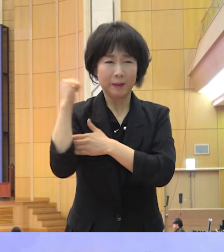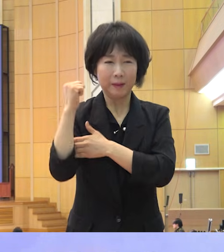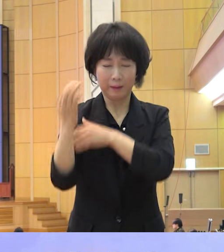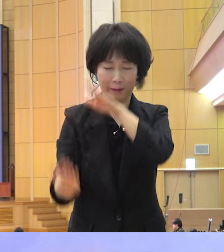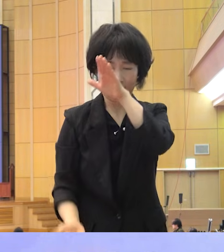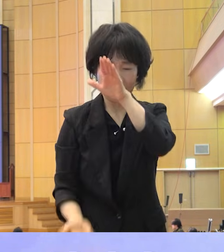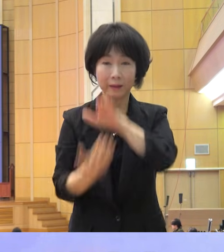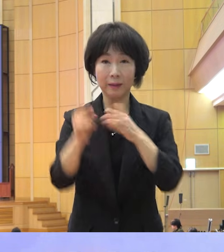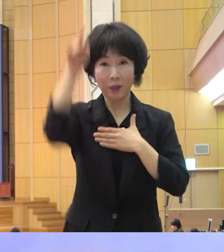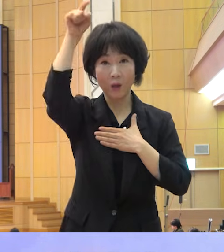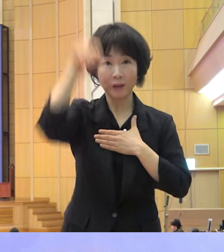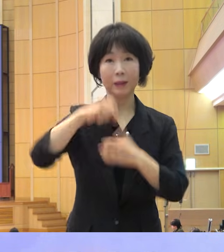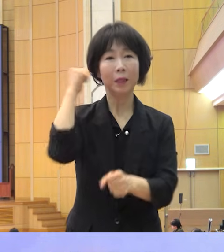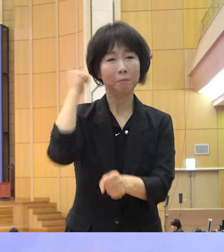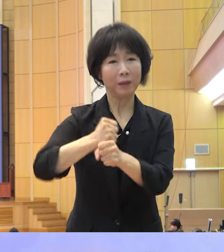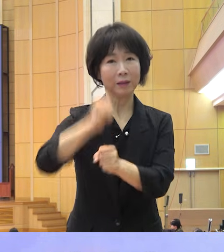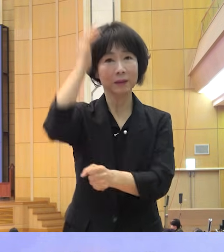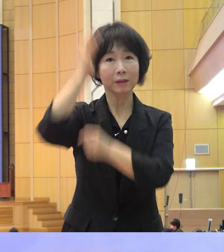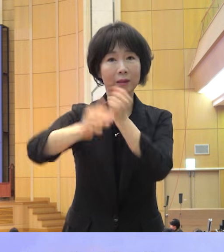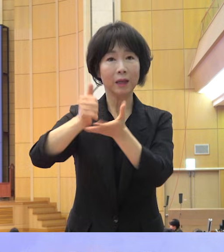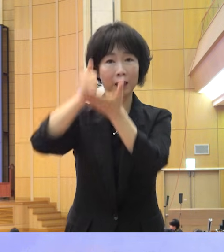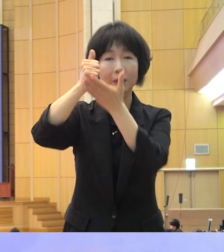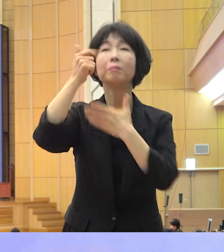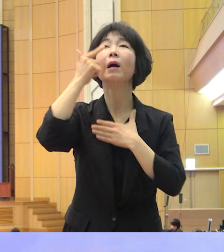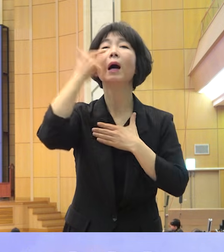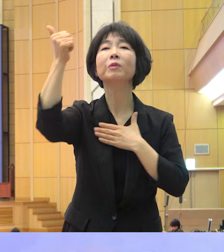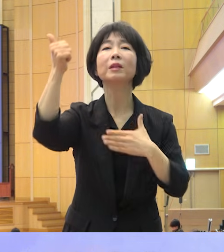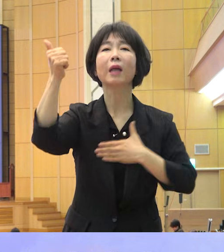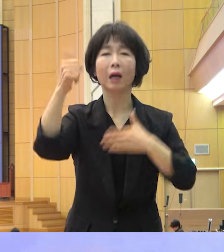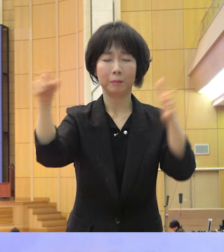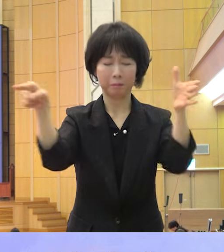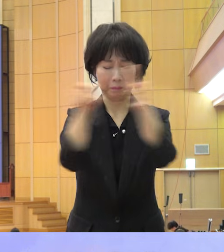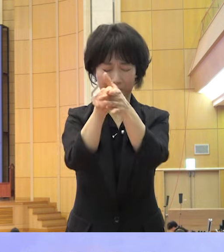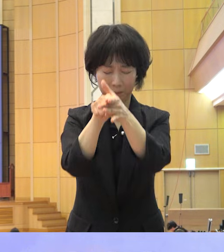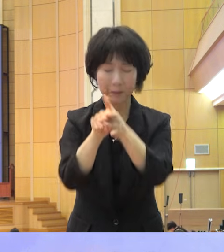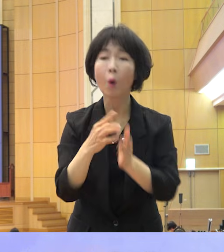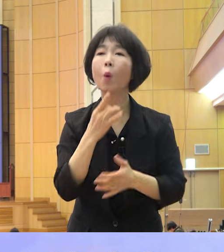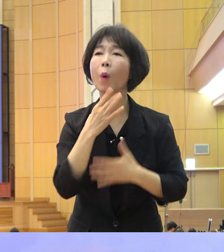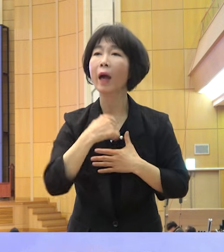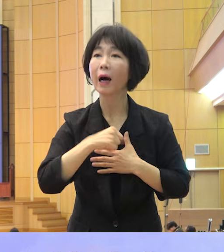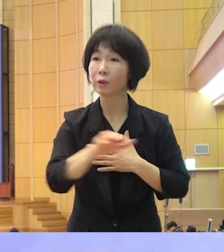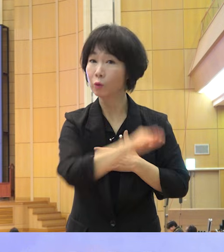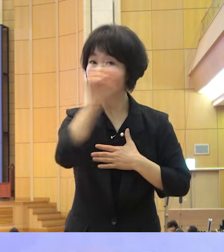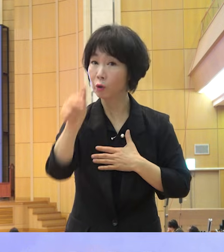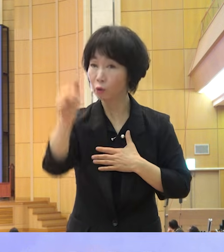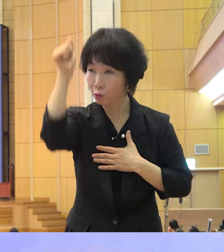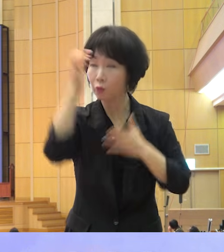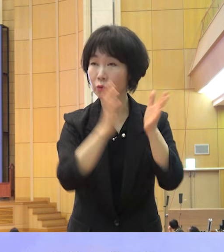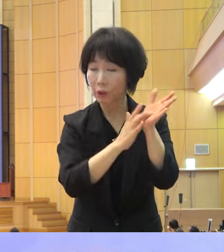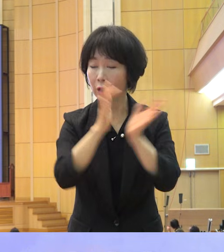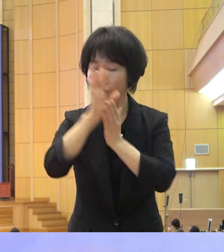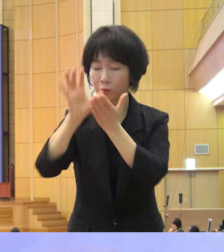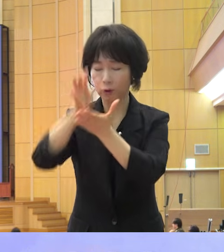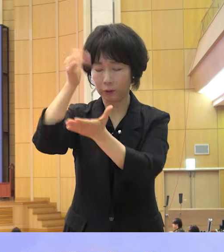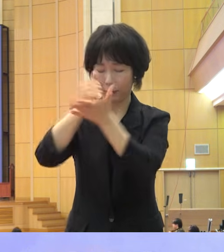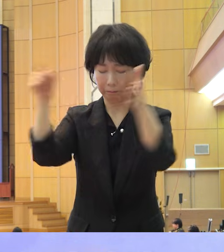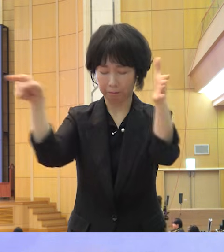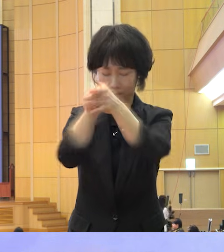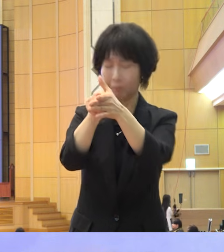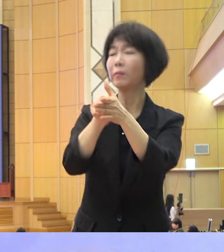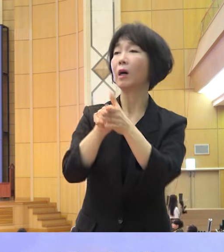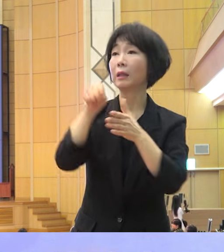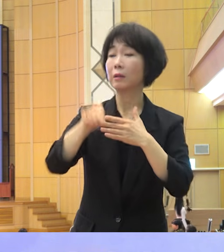전능하사 천지를 만드신 하나님 아버지를 내가 믿사오며 그 외아들 우리 주 예수 그리스도를